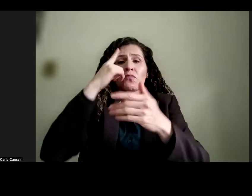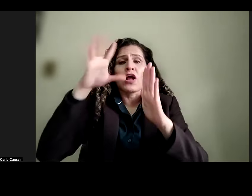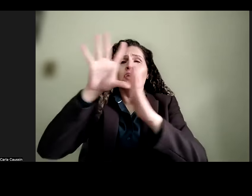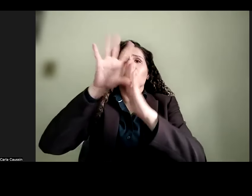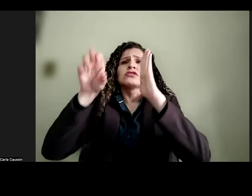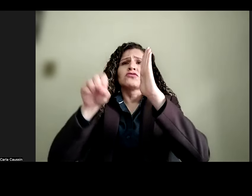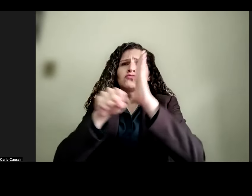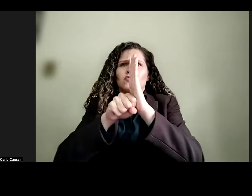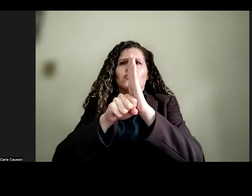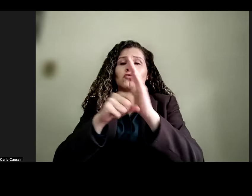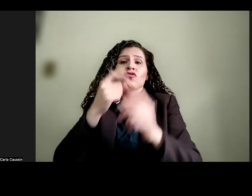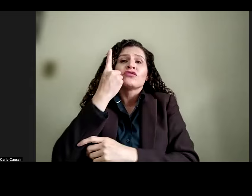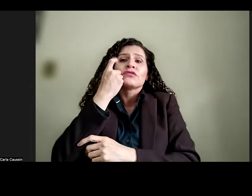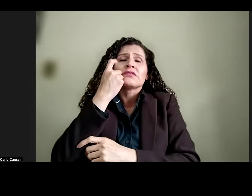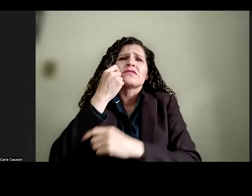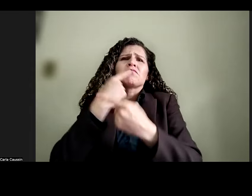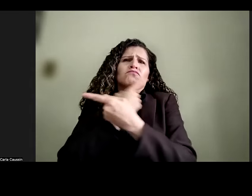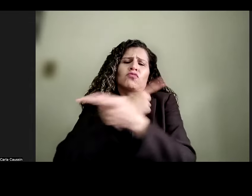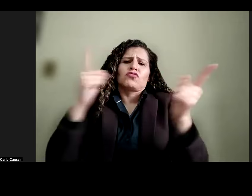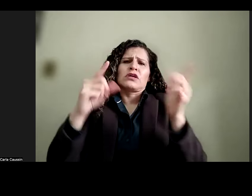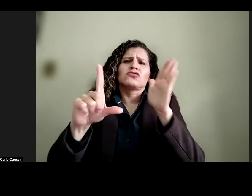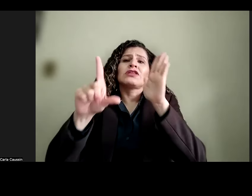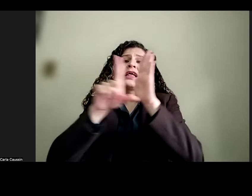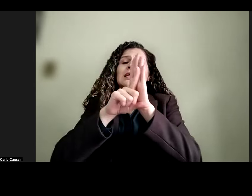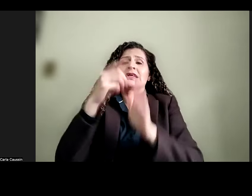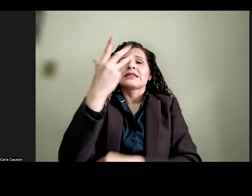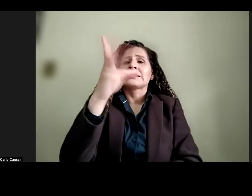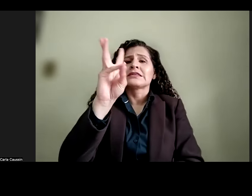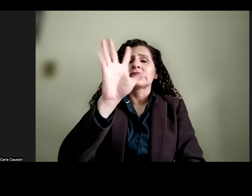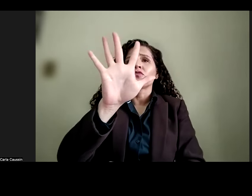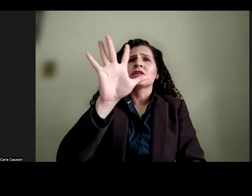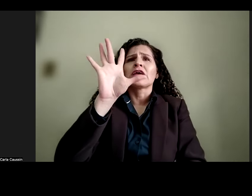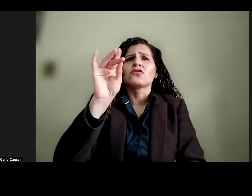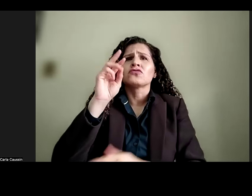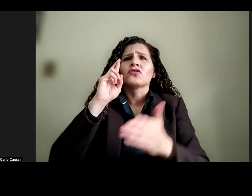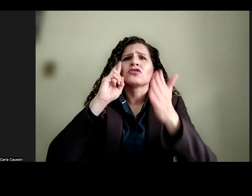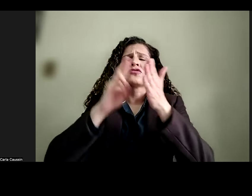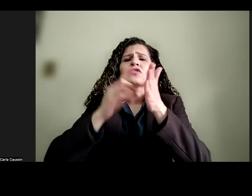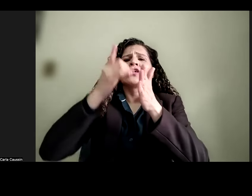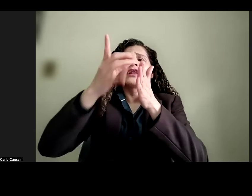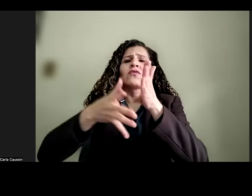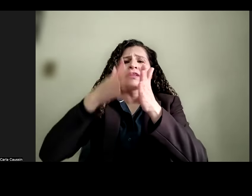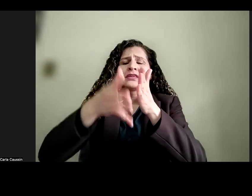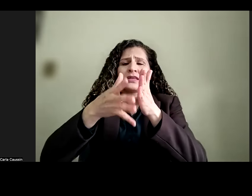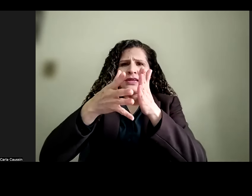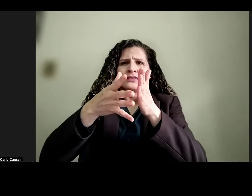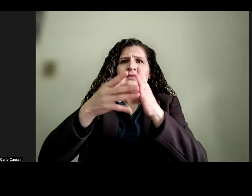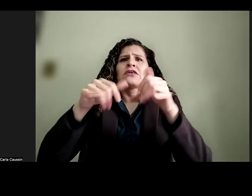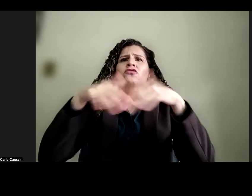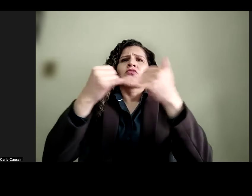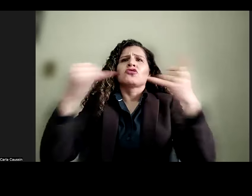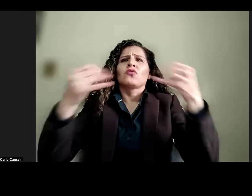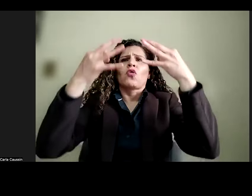Bolivia tenemos muchos derechos que se han reconocido, pero no se ponen en práctica. Tenemos la ley